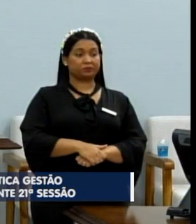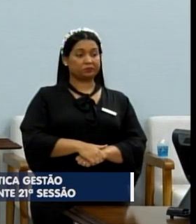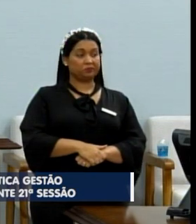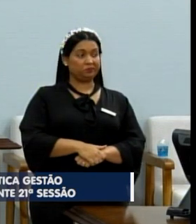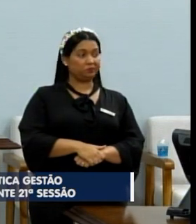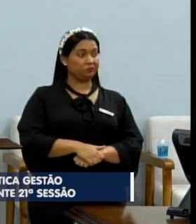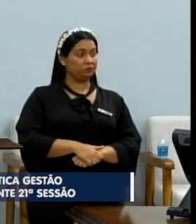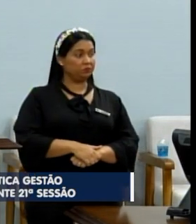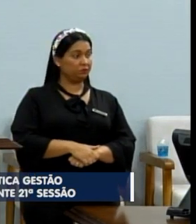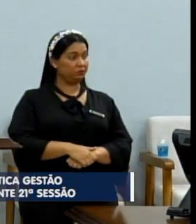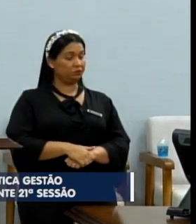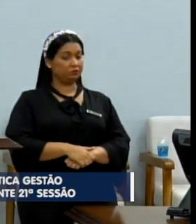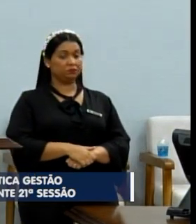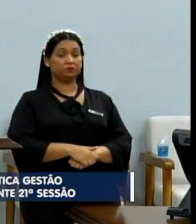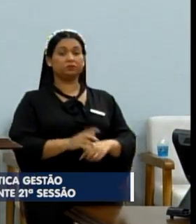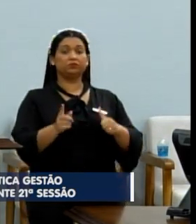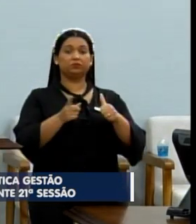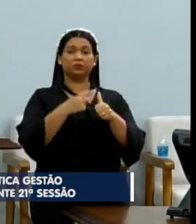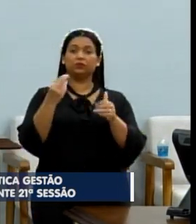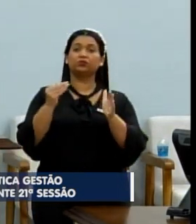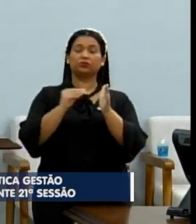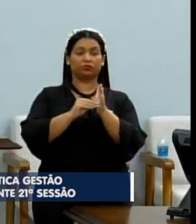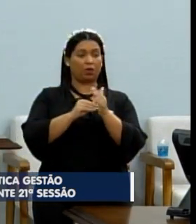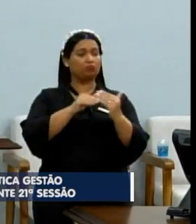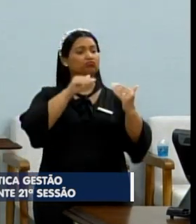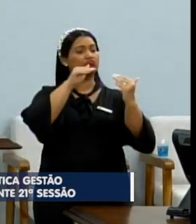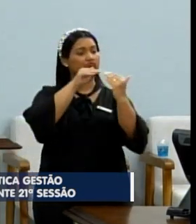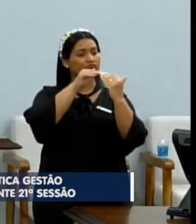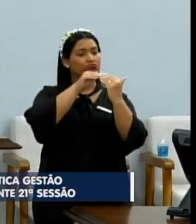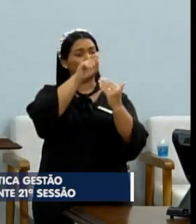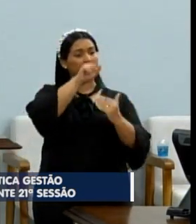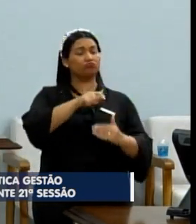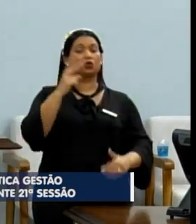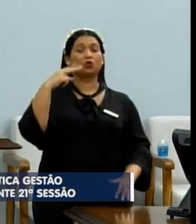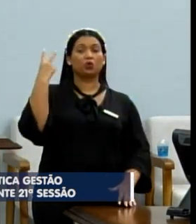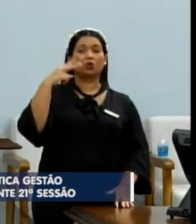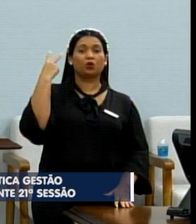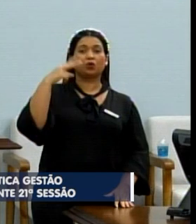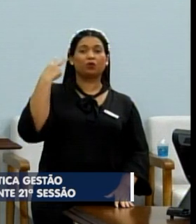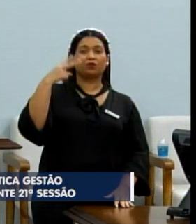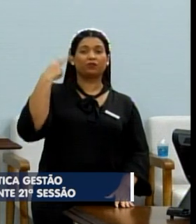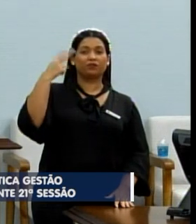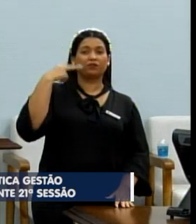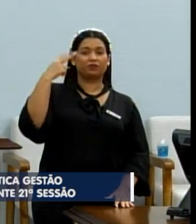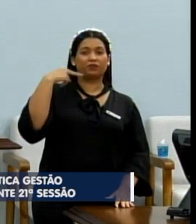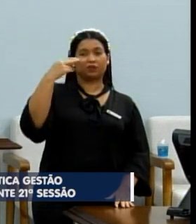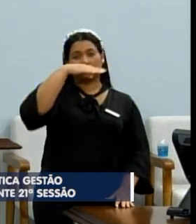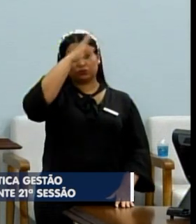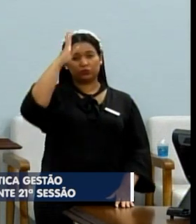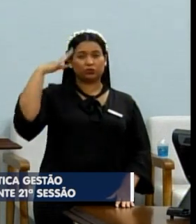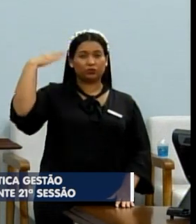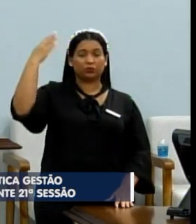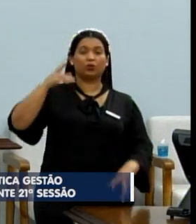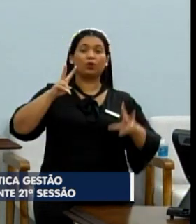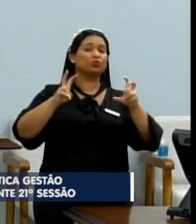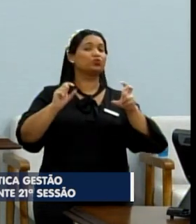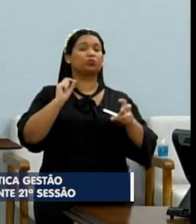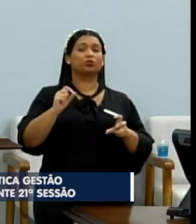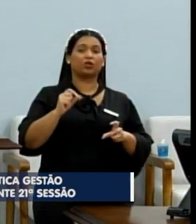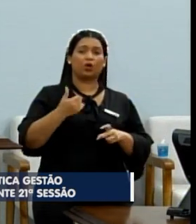é primeiro assim registrar meu Total acordo com a crítica do vereador Jean Dornelas em relação a taxa de juros